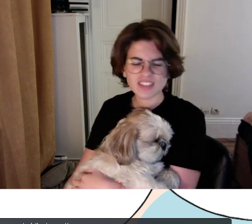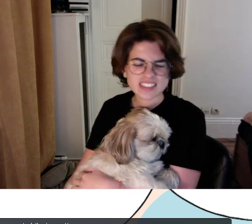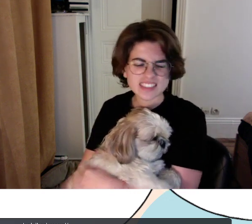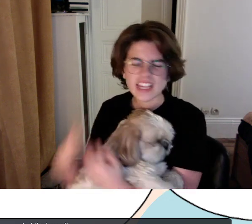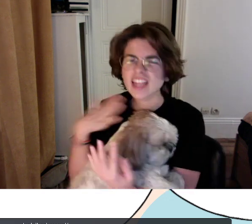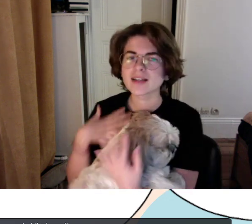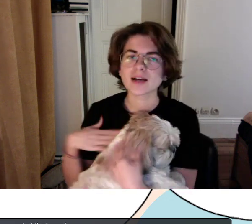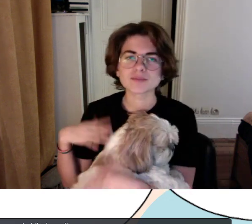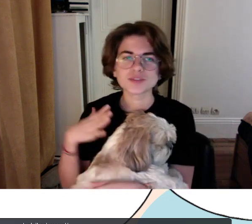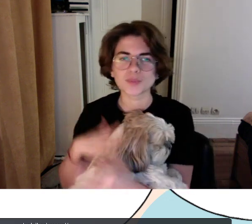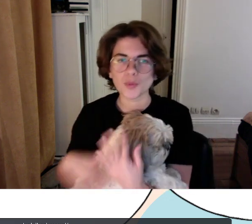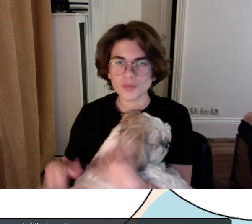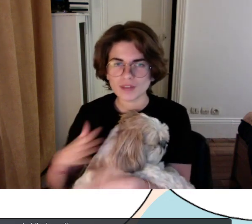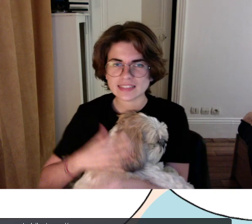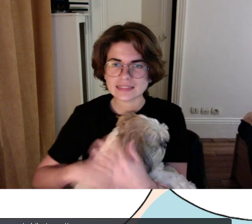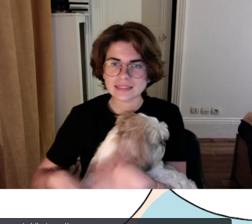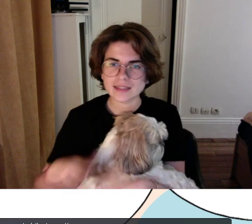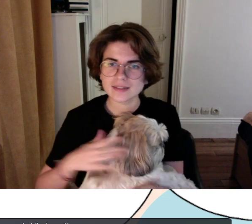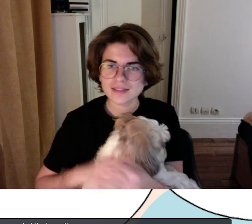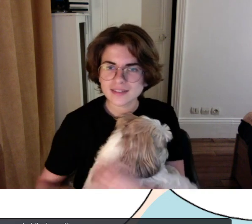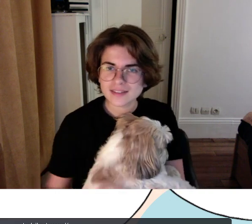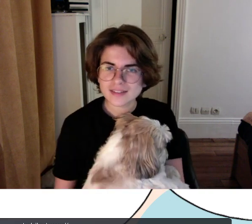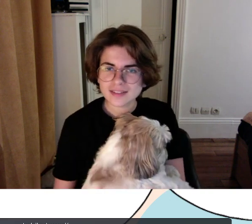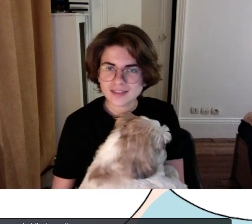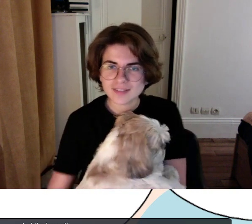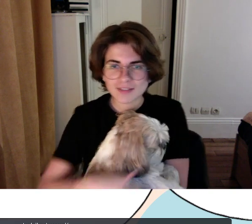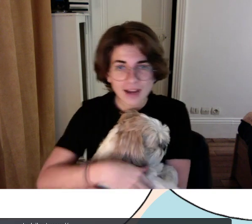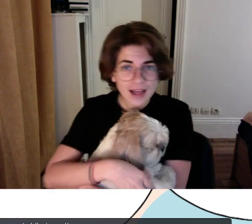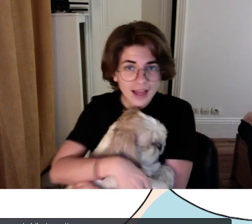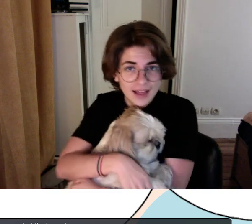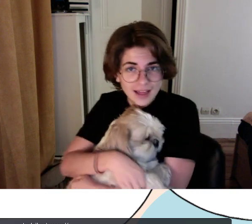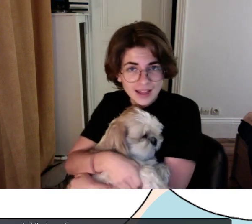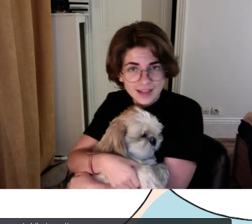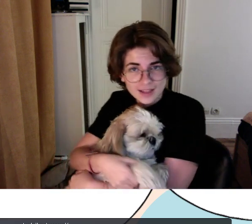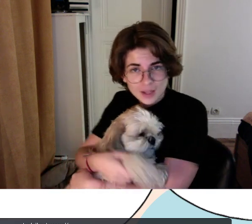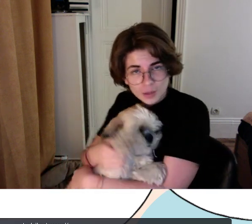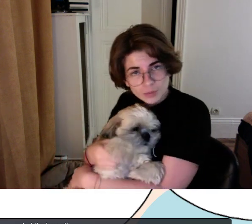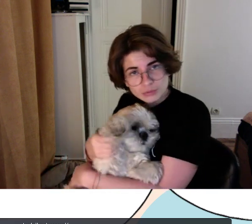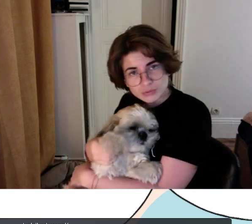Il est fatigué, un petit peu fatigué. Voilà.